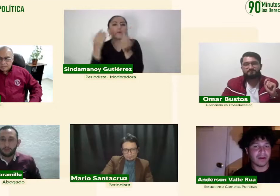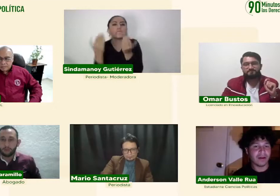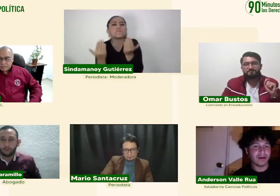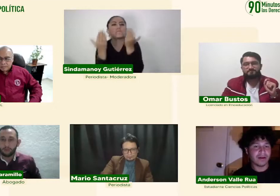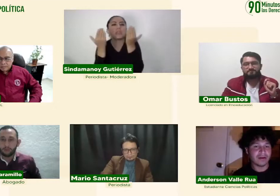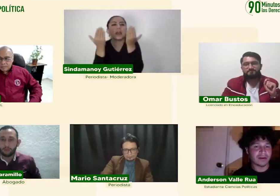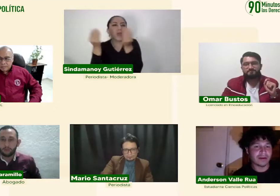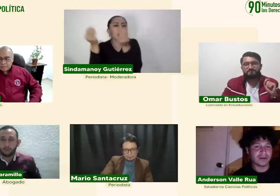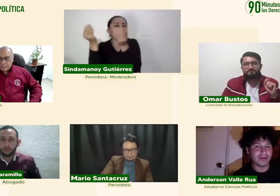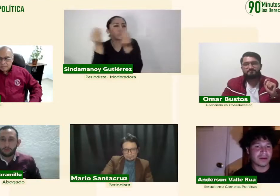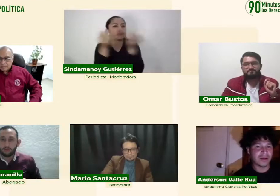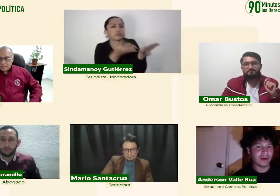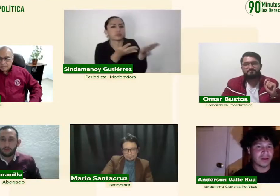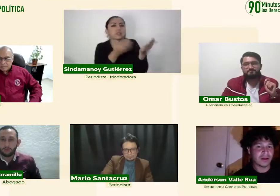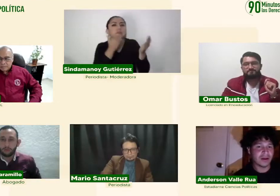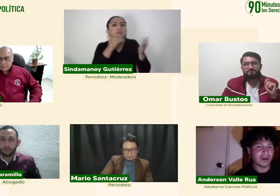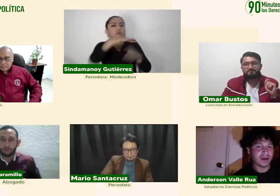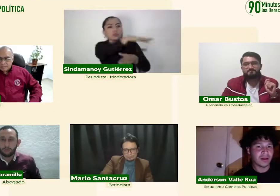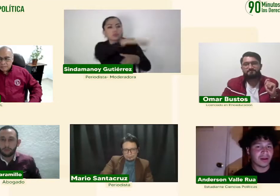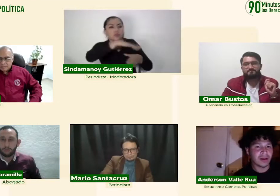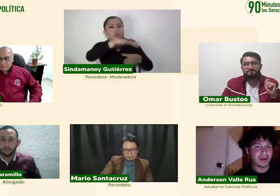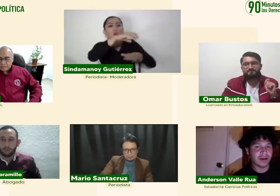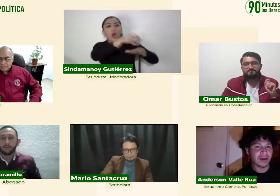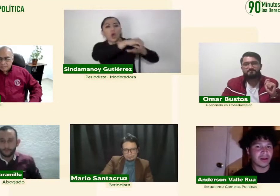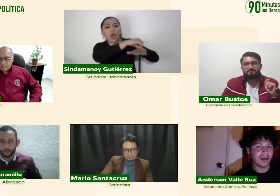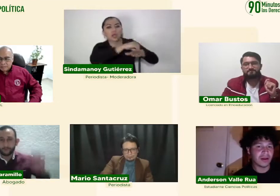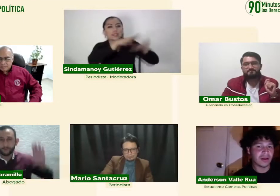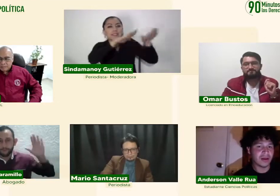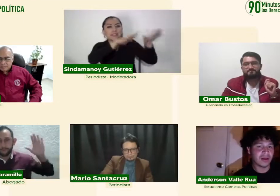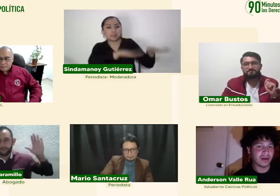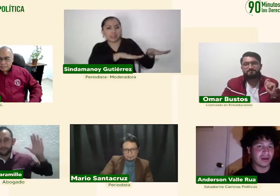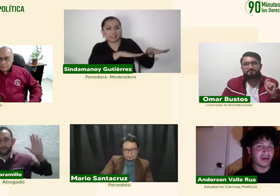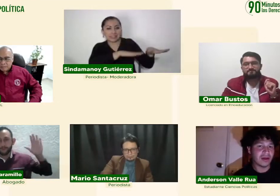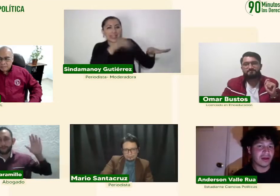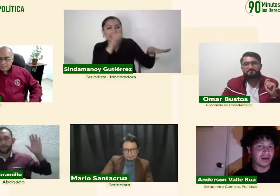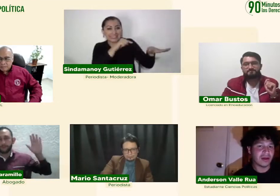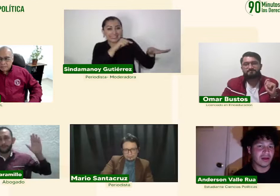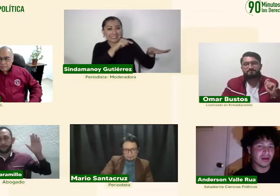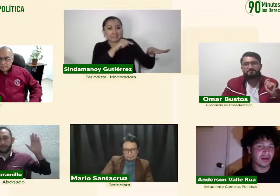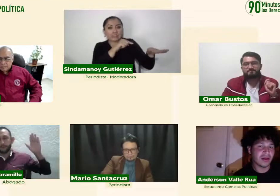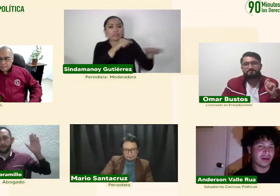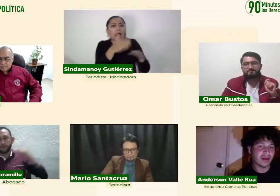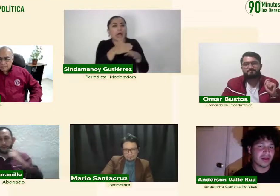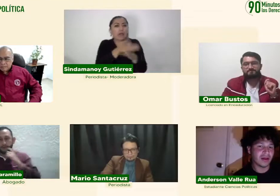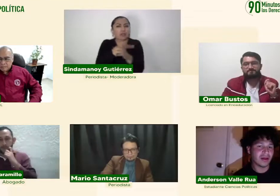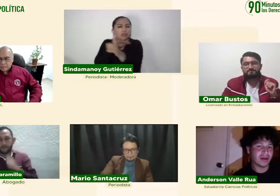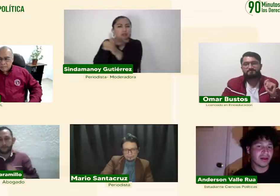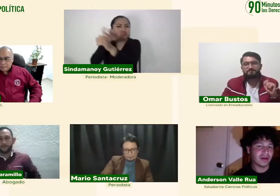adhieren a un movimiento político a favor de un beneficio sí